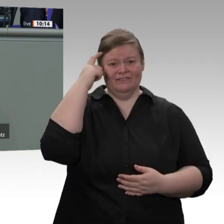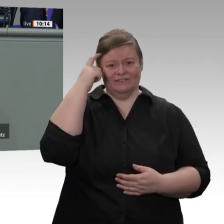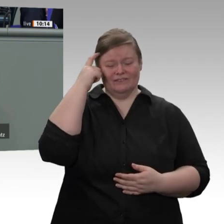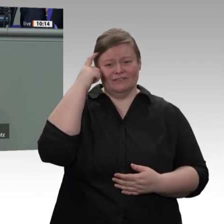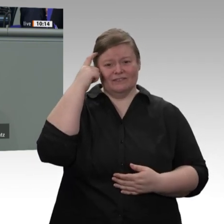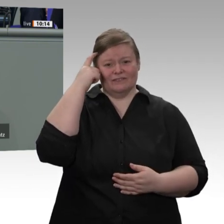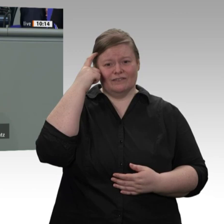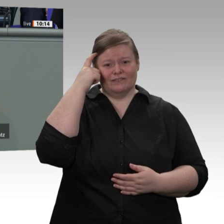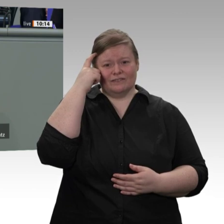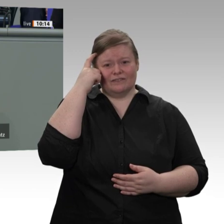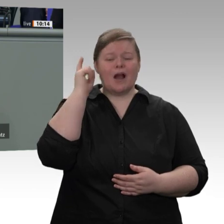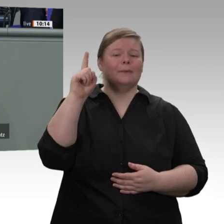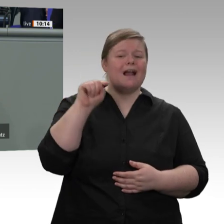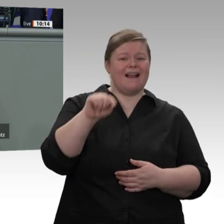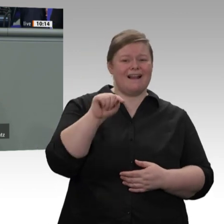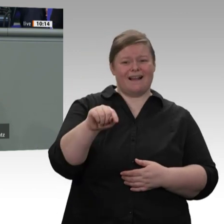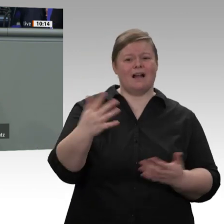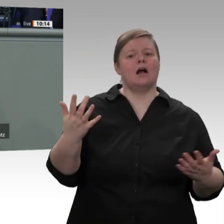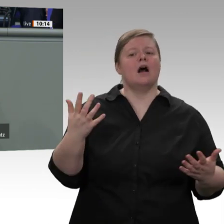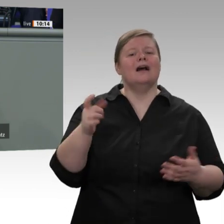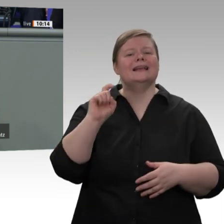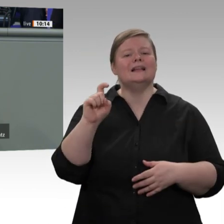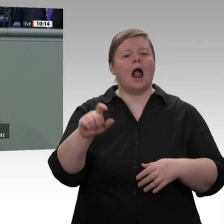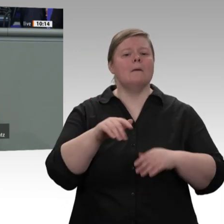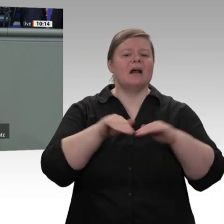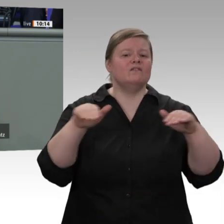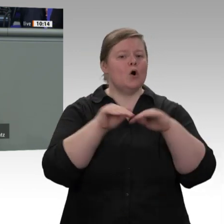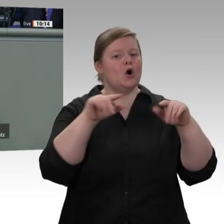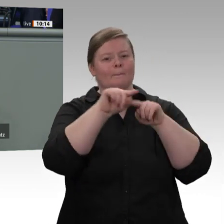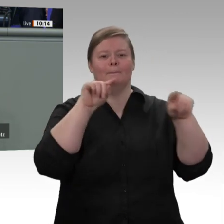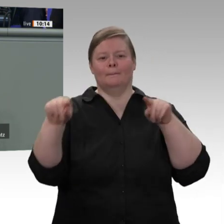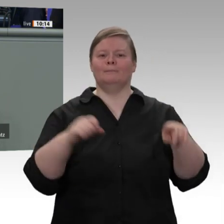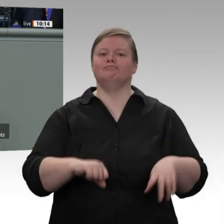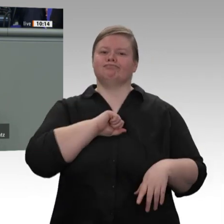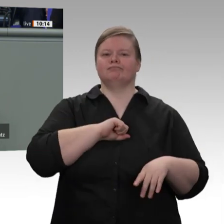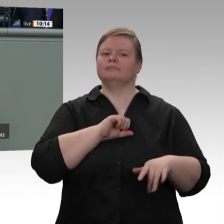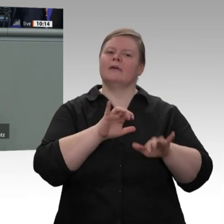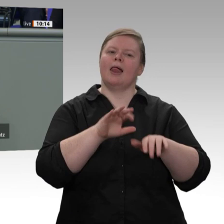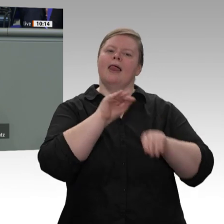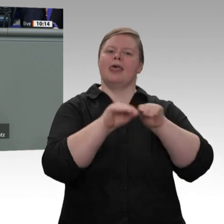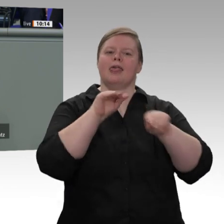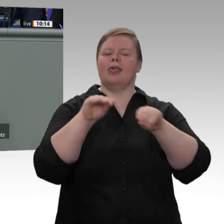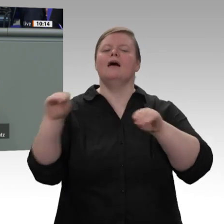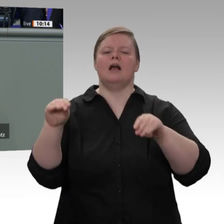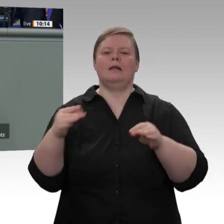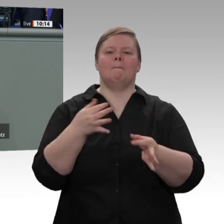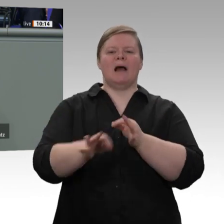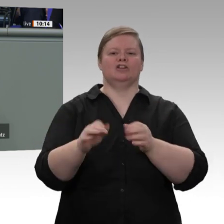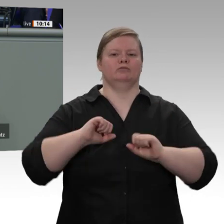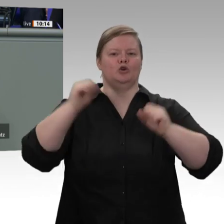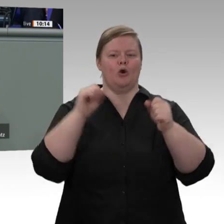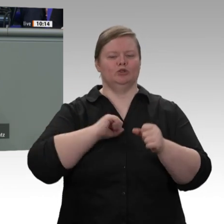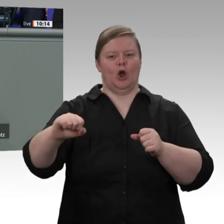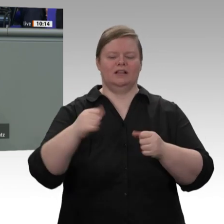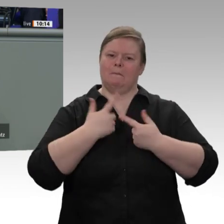sie verbreiten Verschwörungstheorien und dort radikalisieren sich die Leute. Und wir dürfen nicht weiter zuschauen, dass diesen Worten